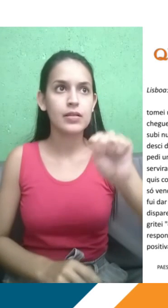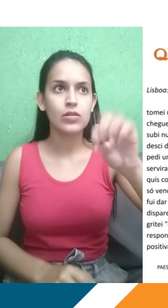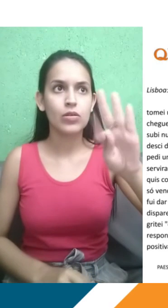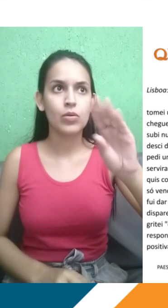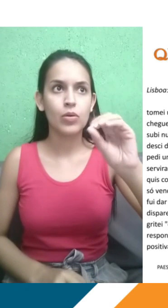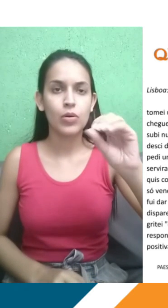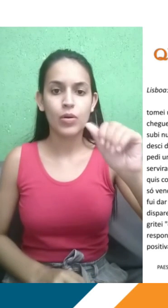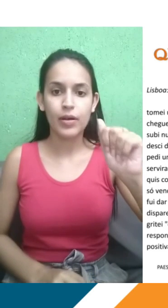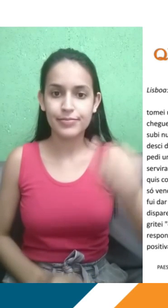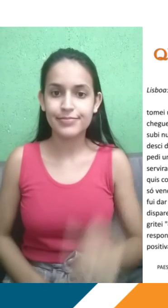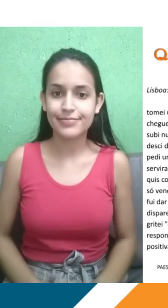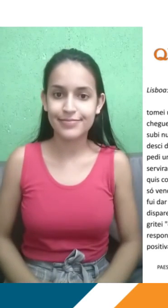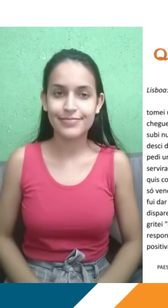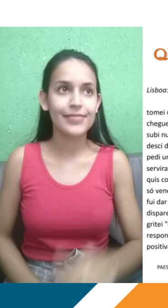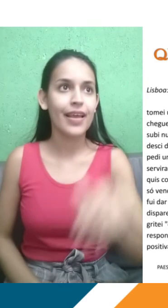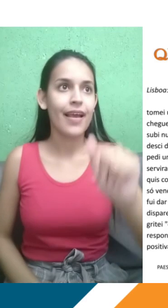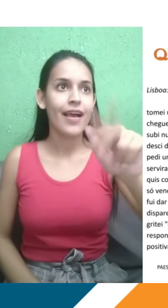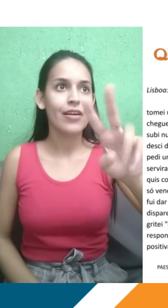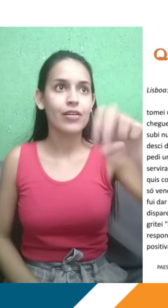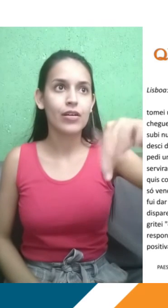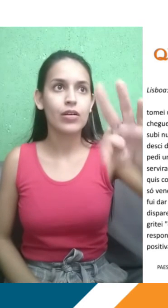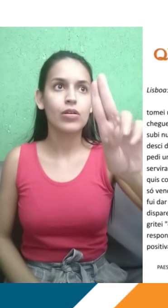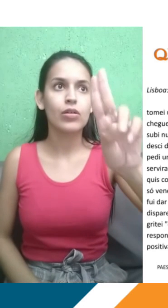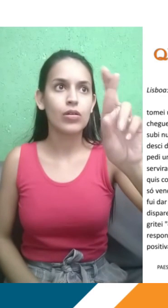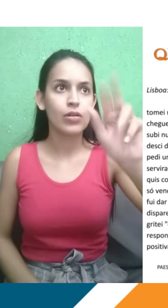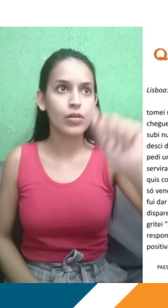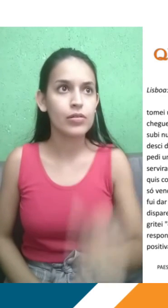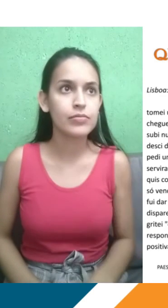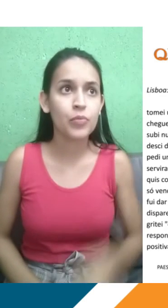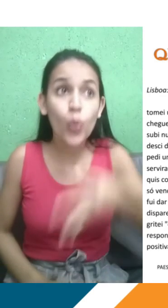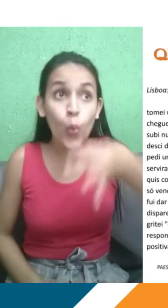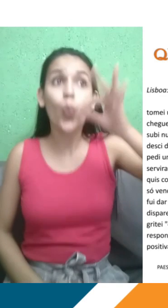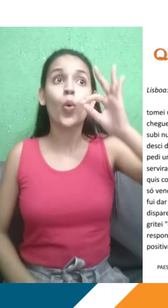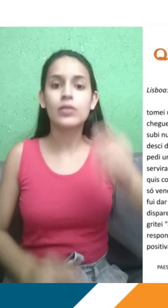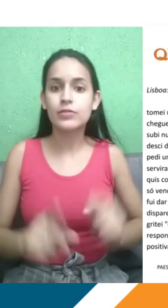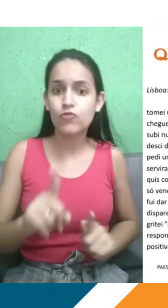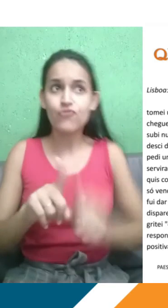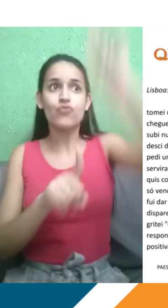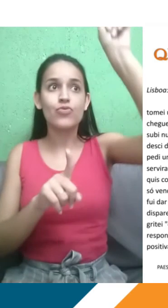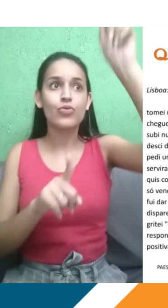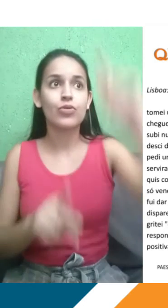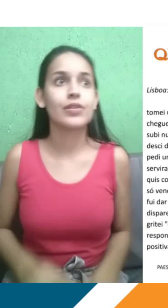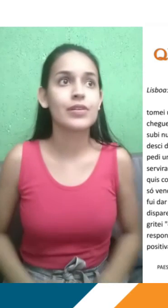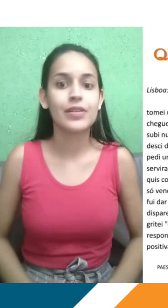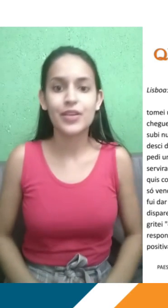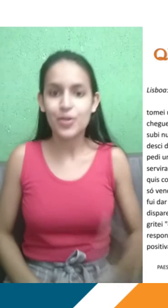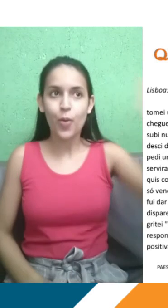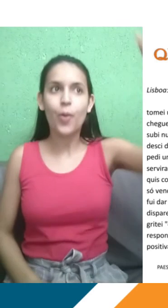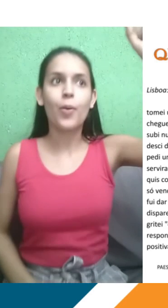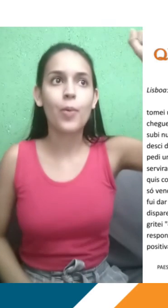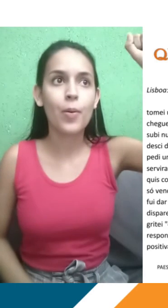autoclisma. Gritei, ó cara! Responderam-me, ó pá! Positivamente, as aves que aqui gorjeiam